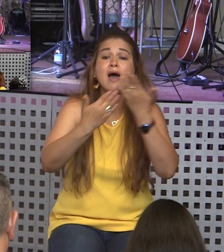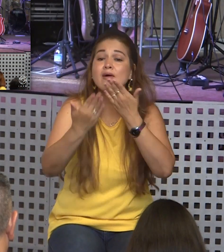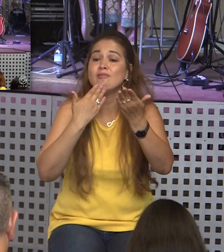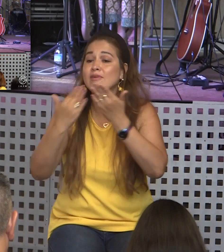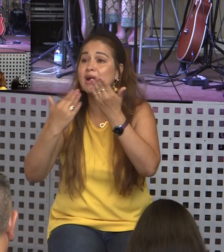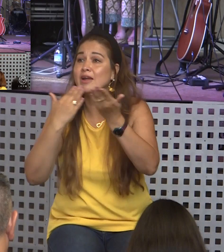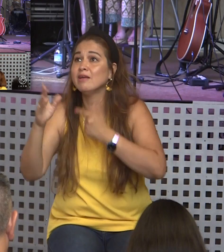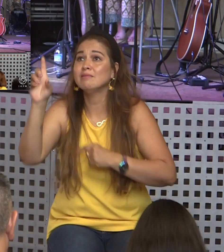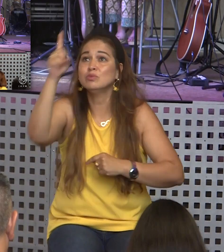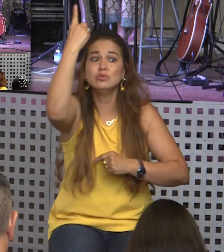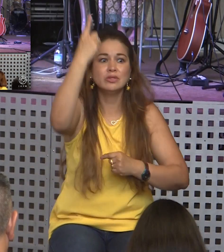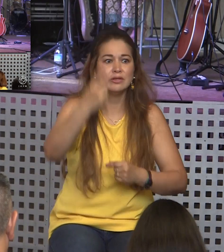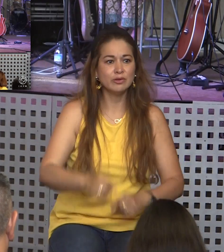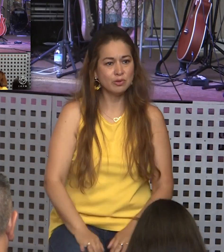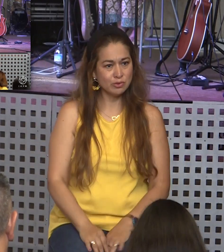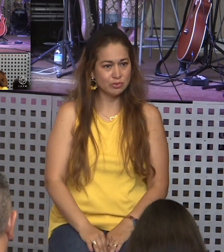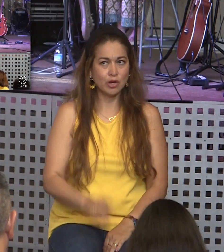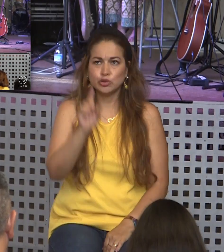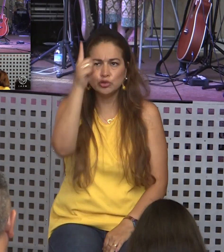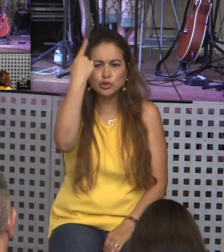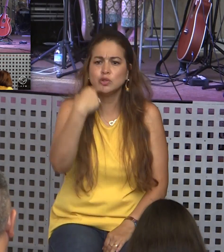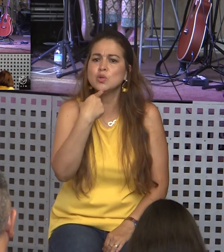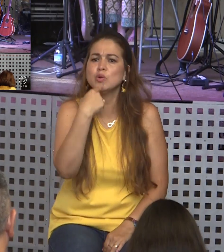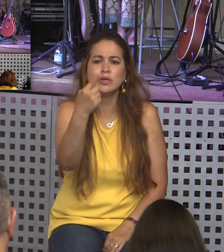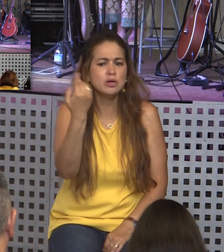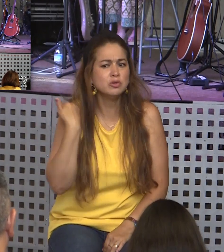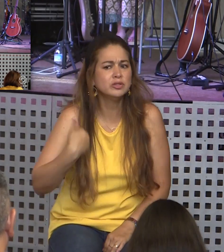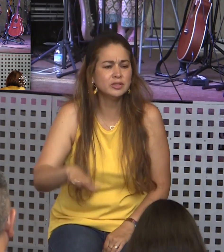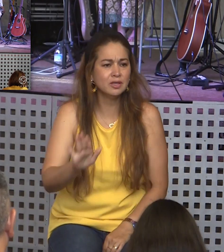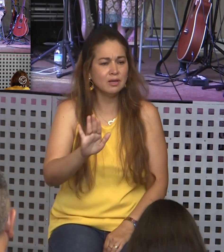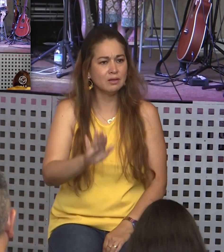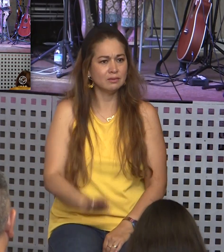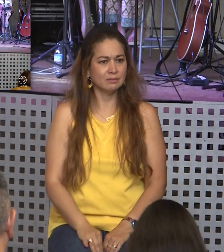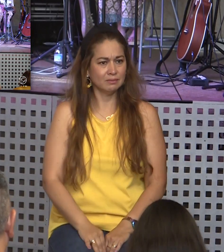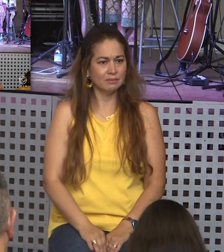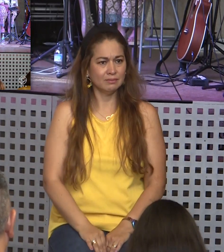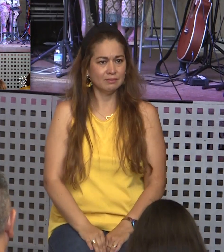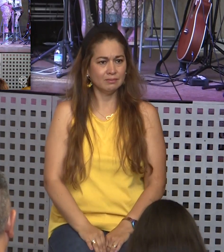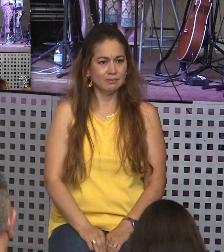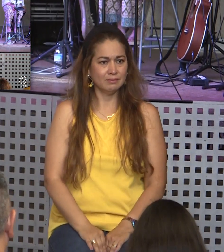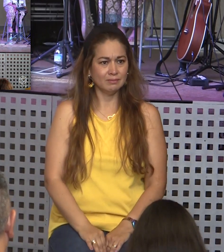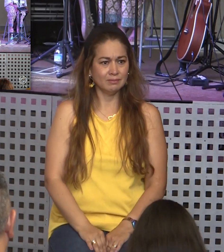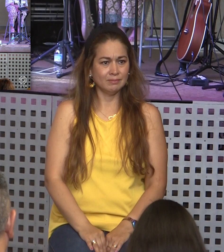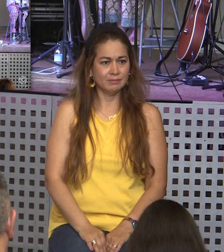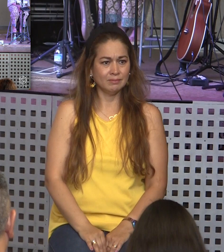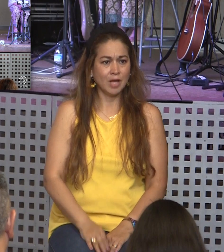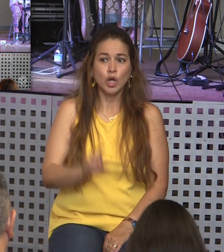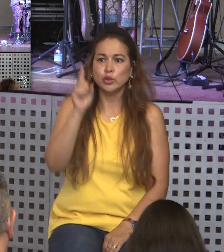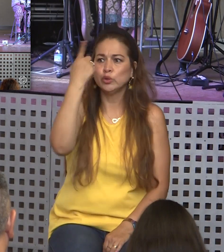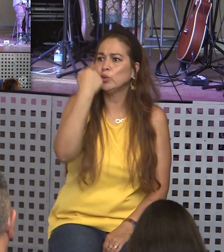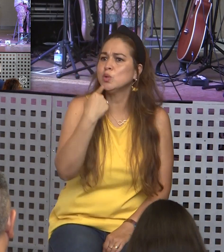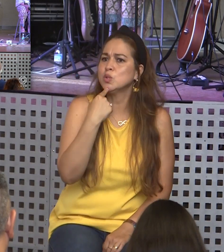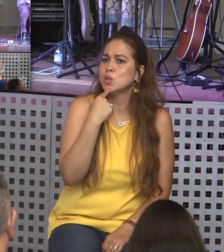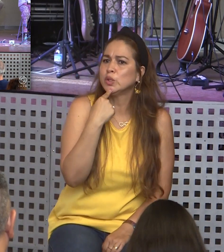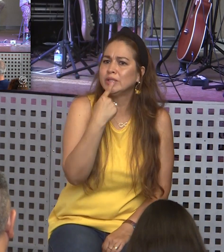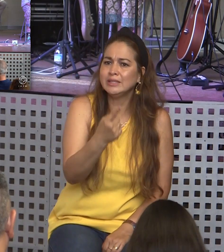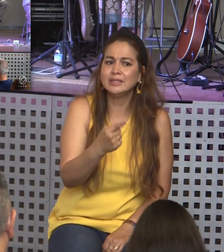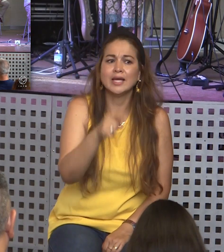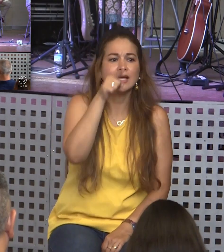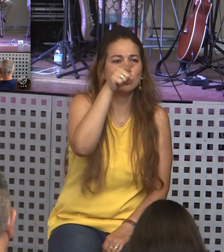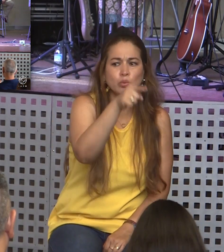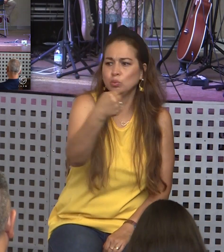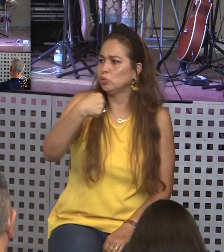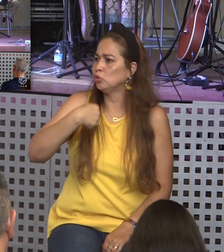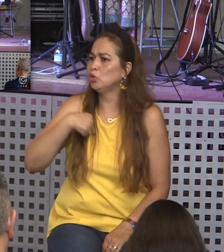Todos profetizamos. Todos. ¿Ves? No discrimina ni por